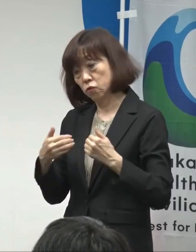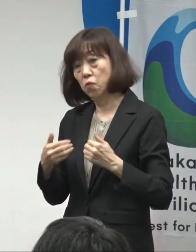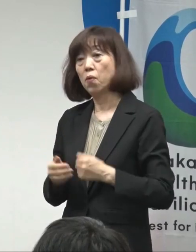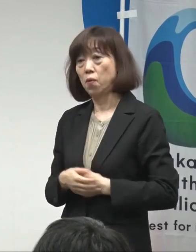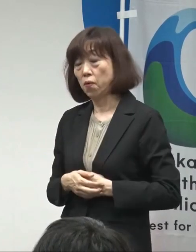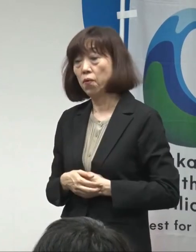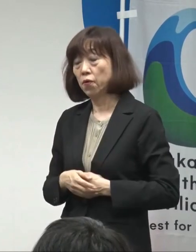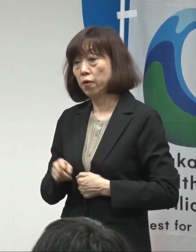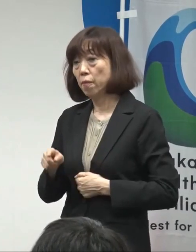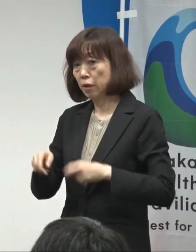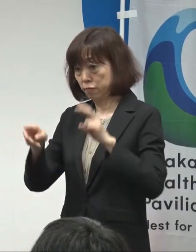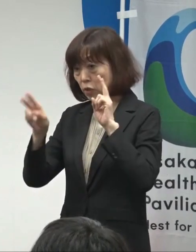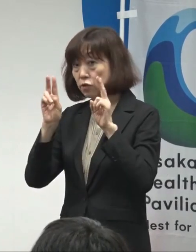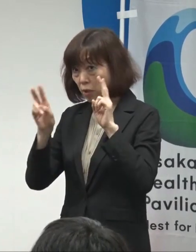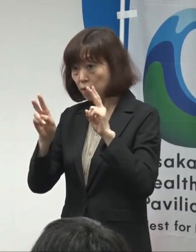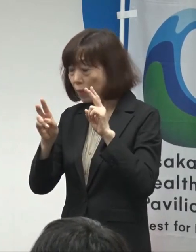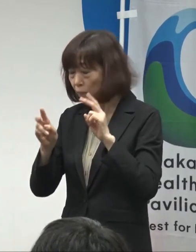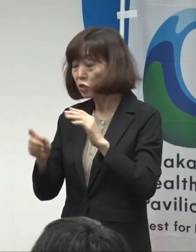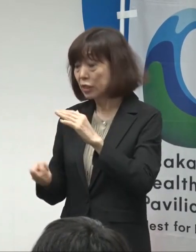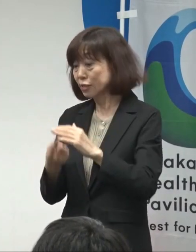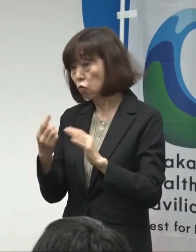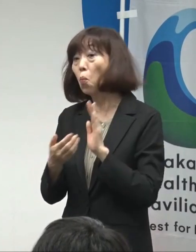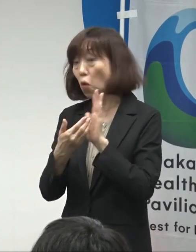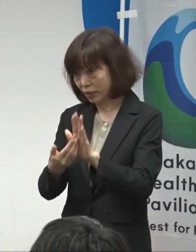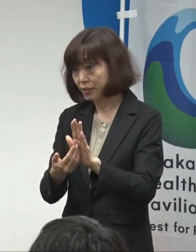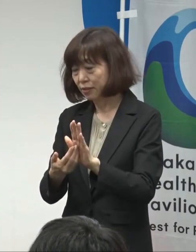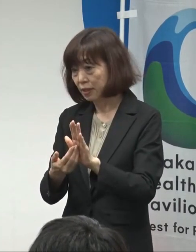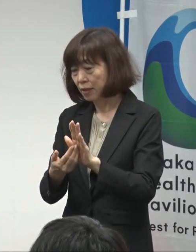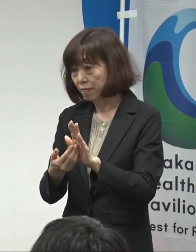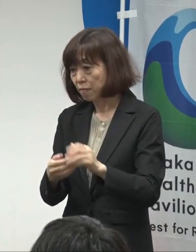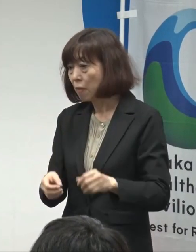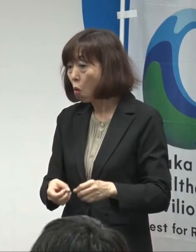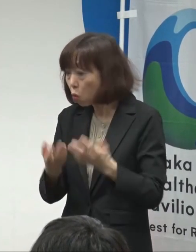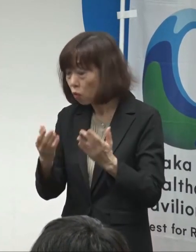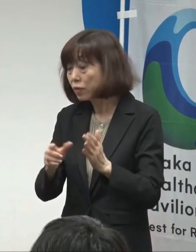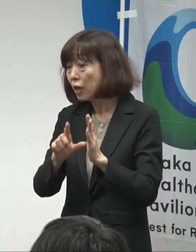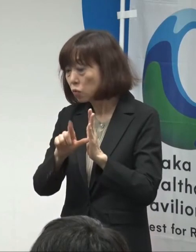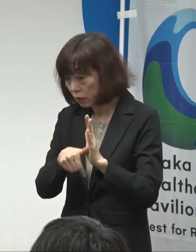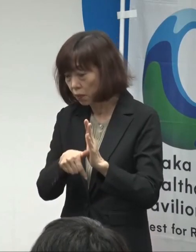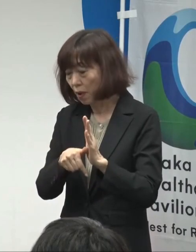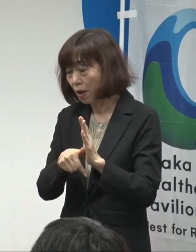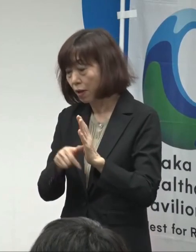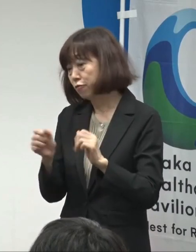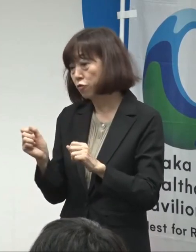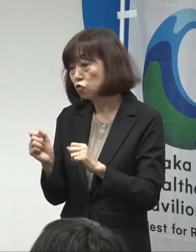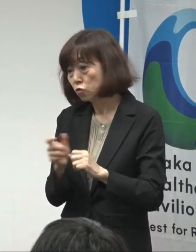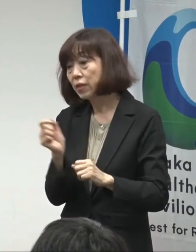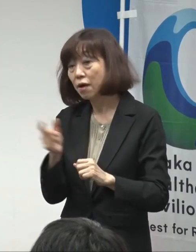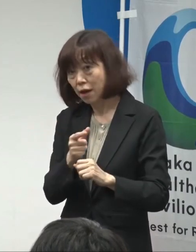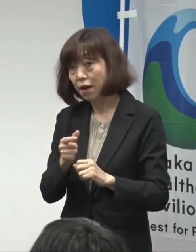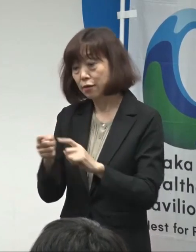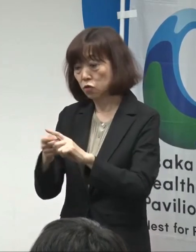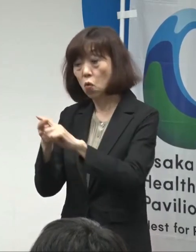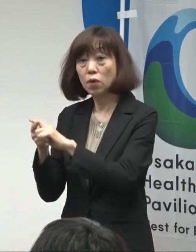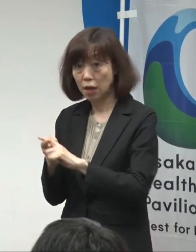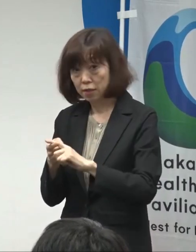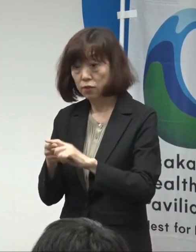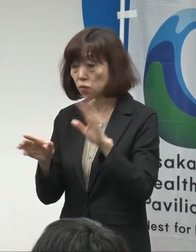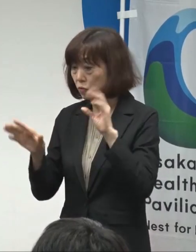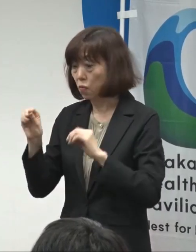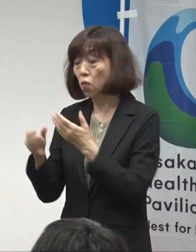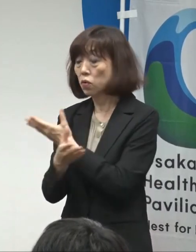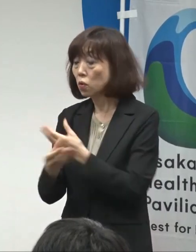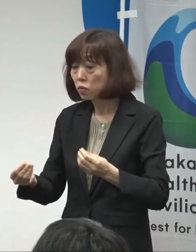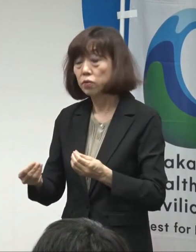、まずはその当然事故の防止、そして毎日事故が発生した場合にはもう速やかに情報あの協会との情報共有をしてもらいたい